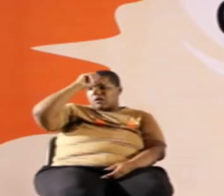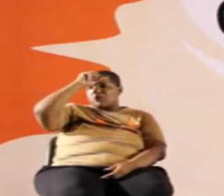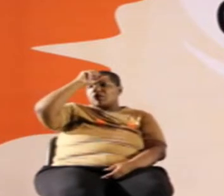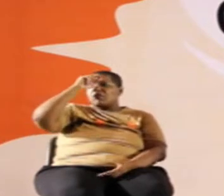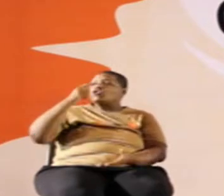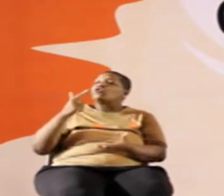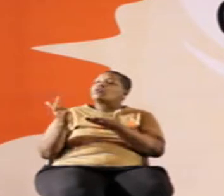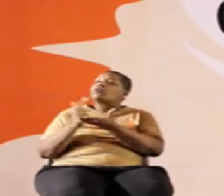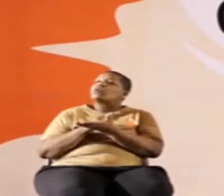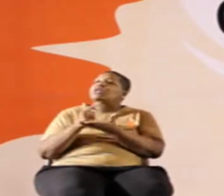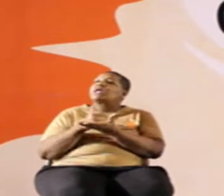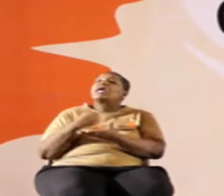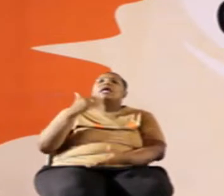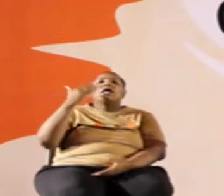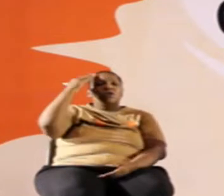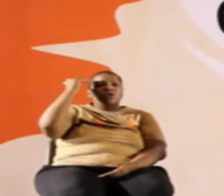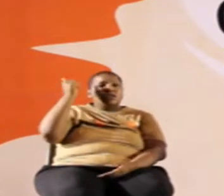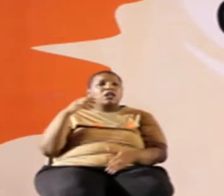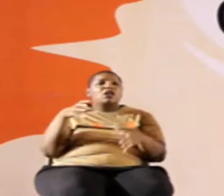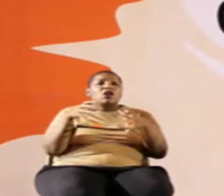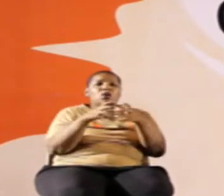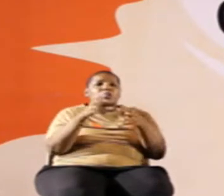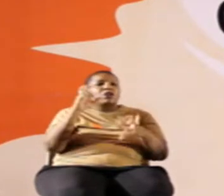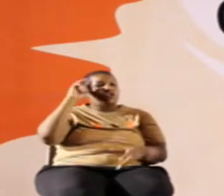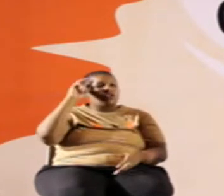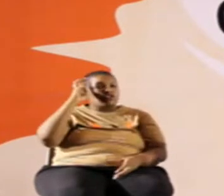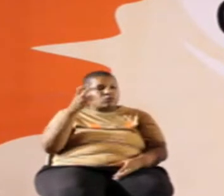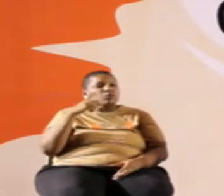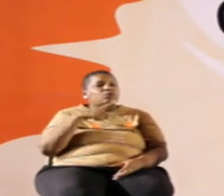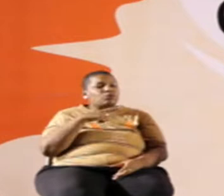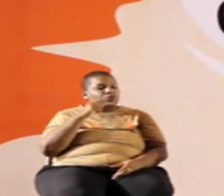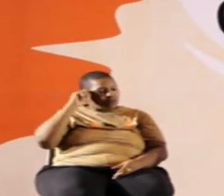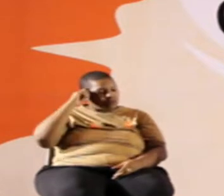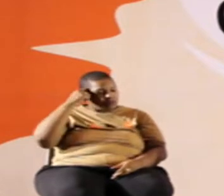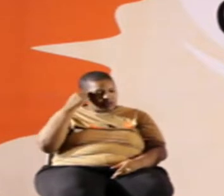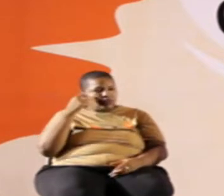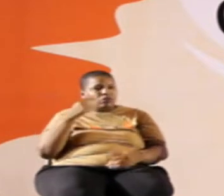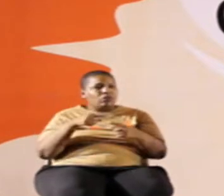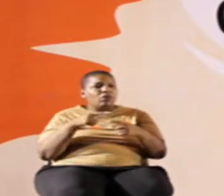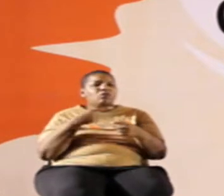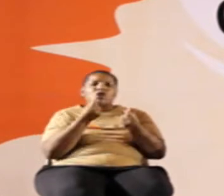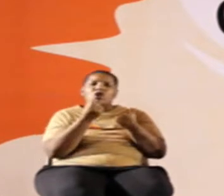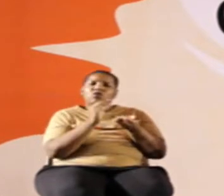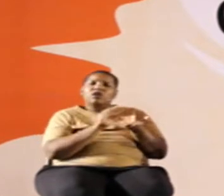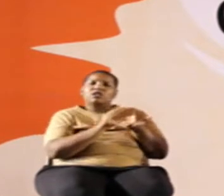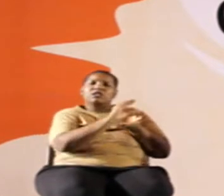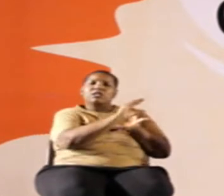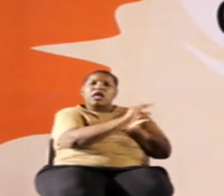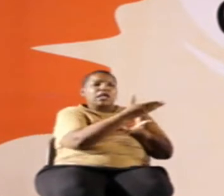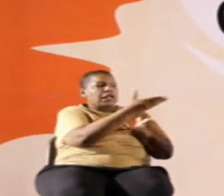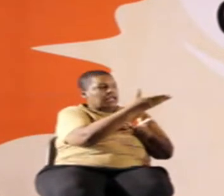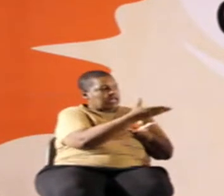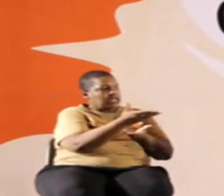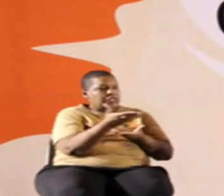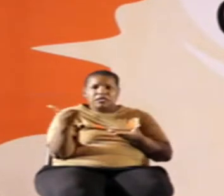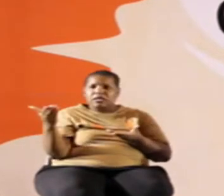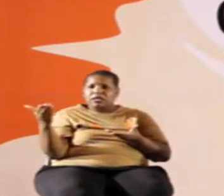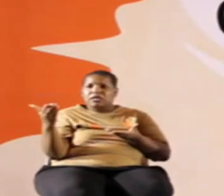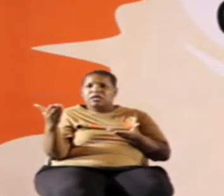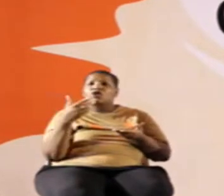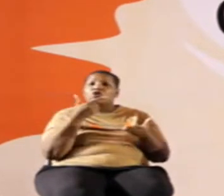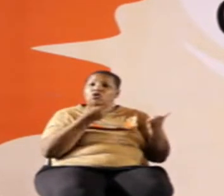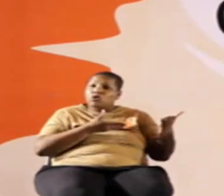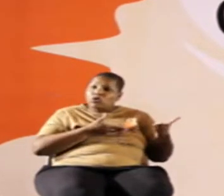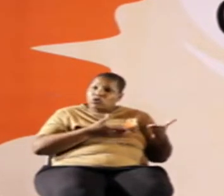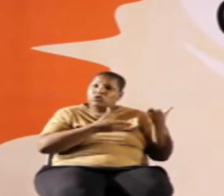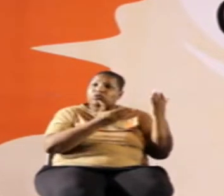os livros, eu sei que a comunidade negra tem produção intelectual. E ele resolveu financiar essa coleção. E eles me convidaram